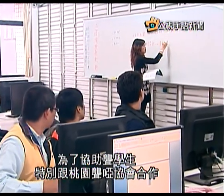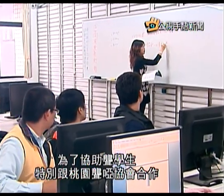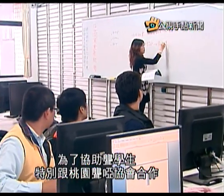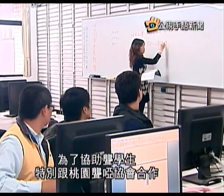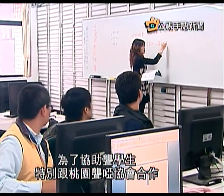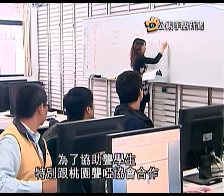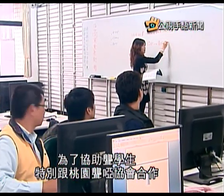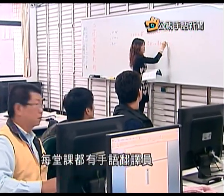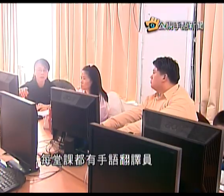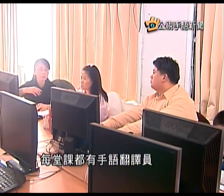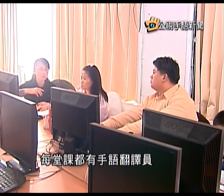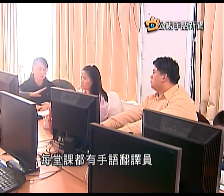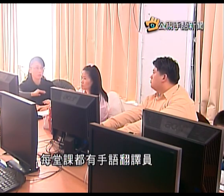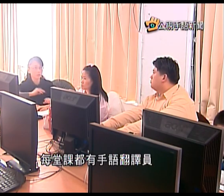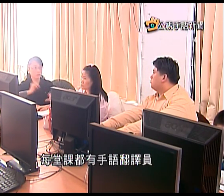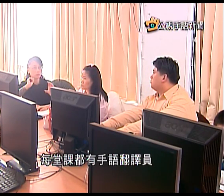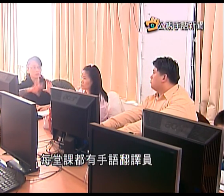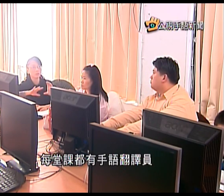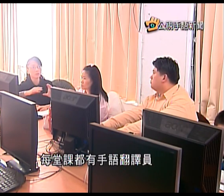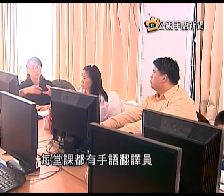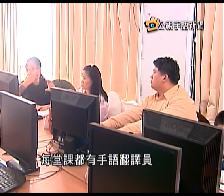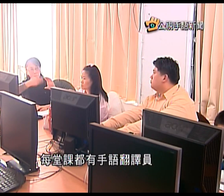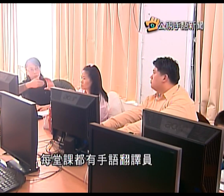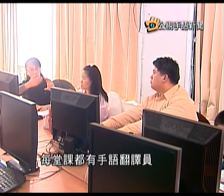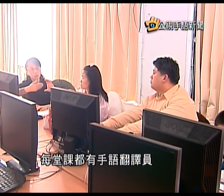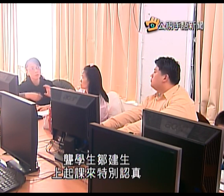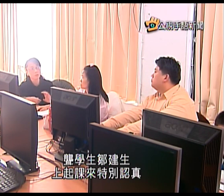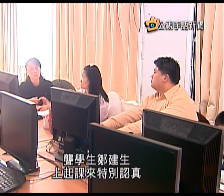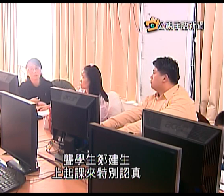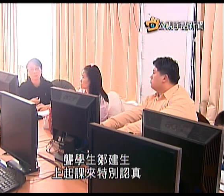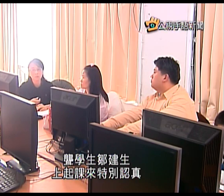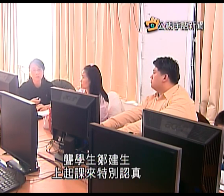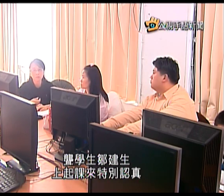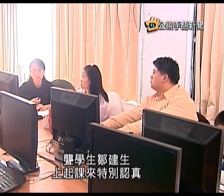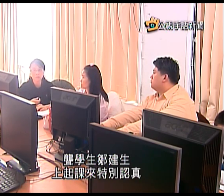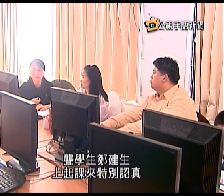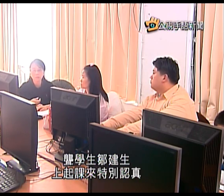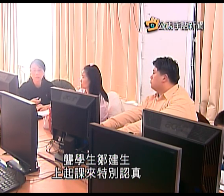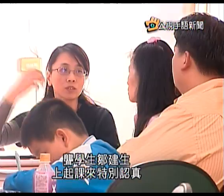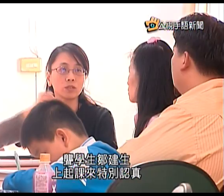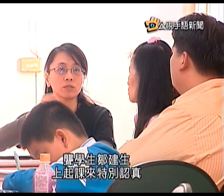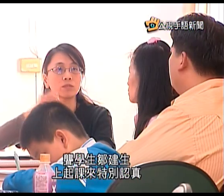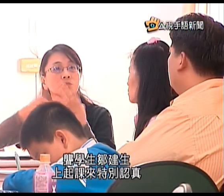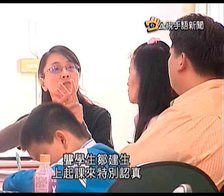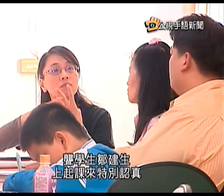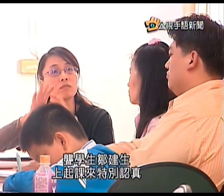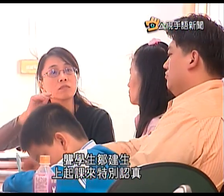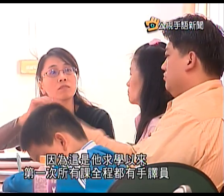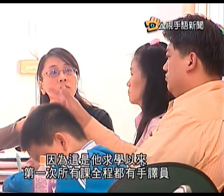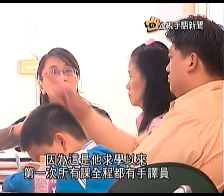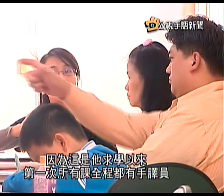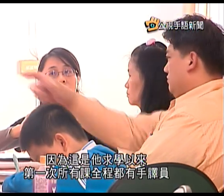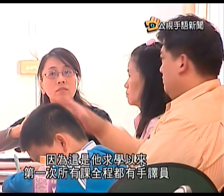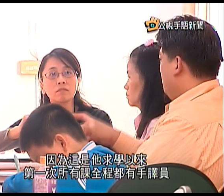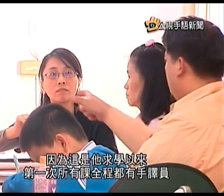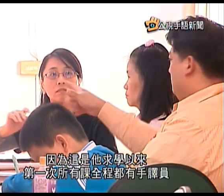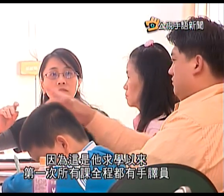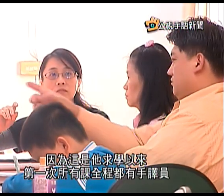作，每堂课都有手语翻译员。聋学生周建生上起课来特别认真，因为这是他求学以来第一次所